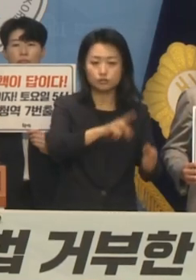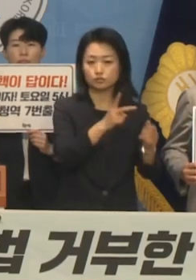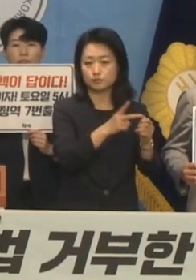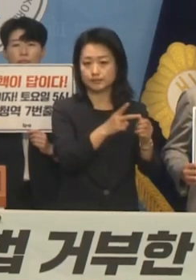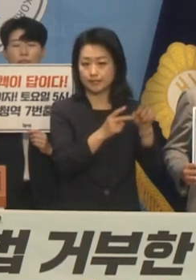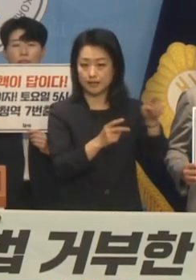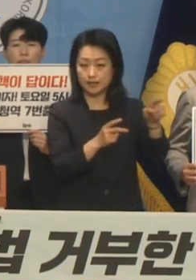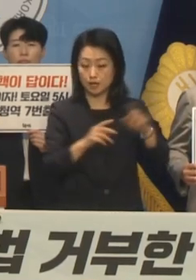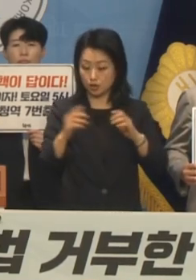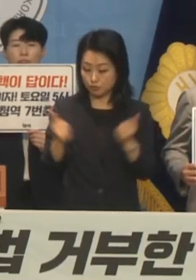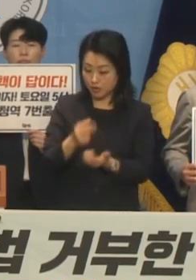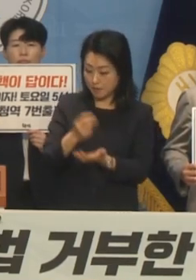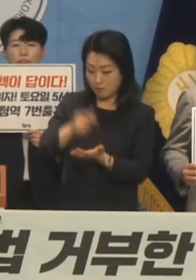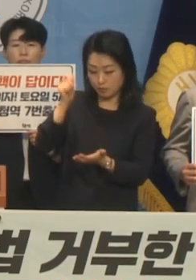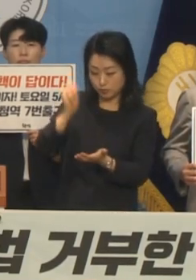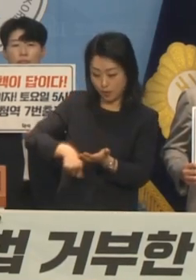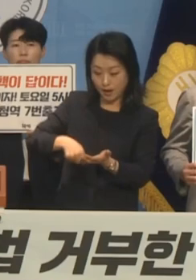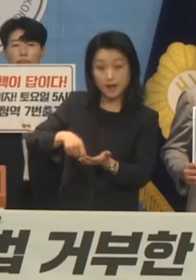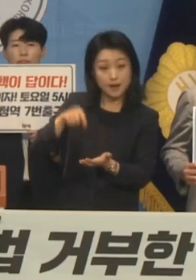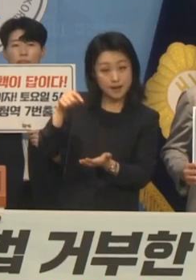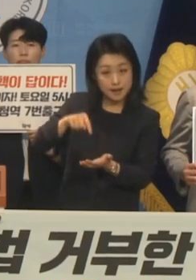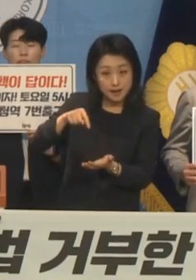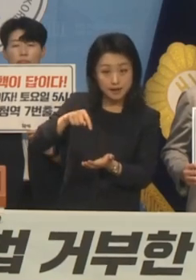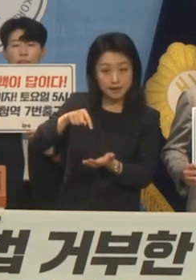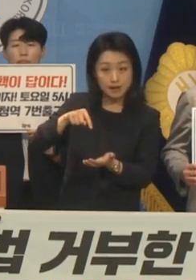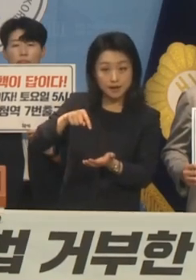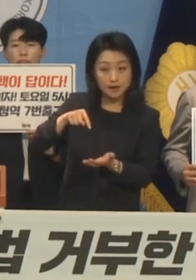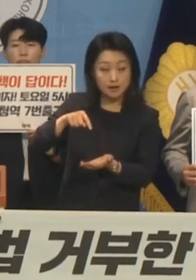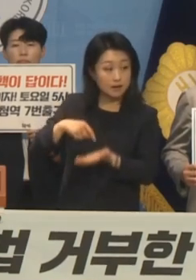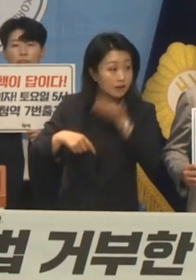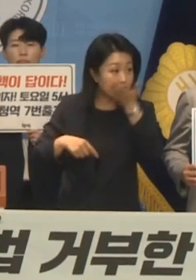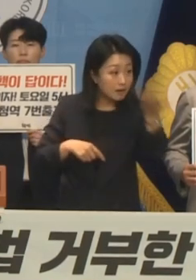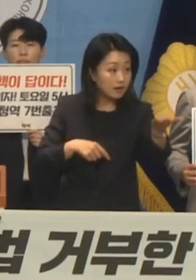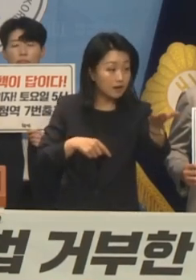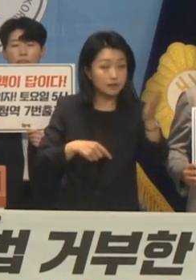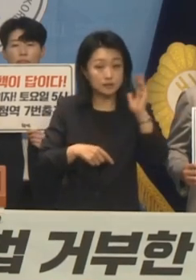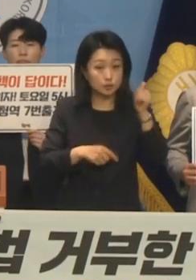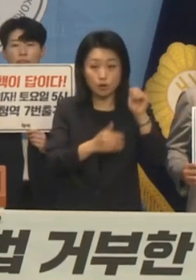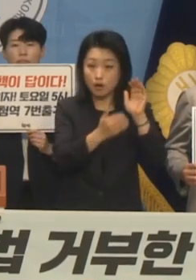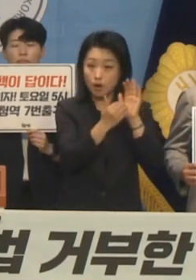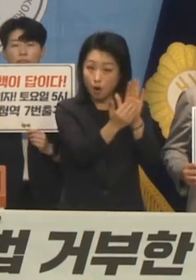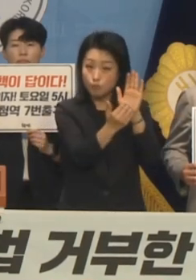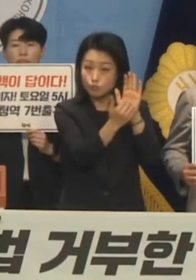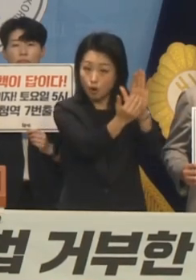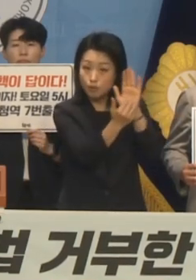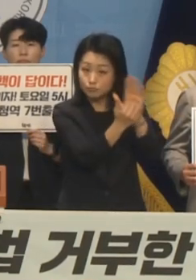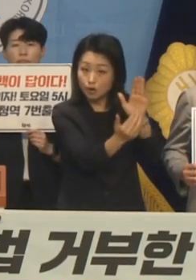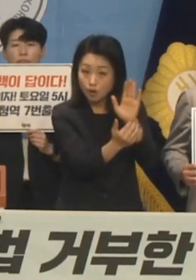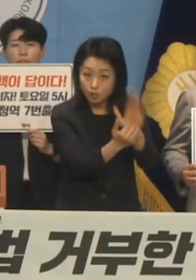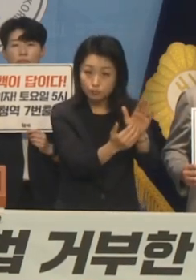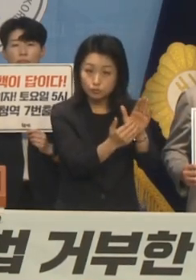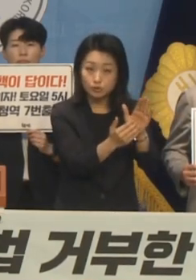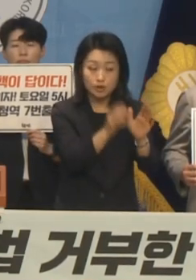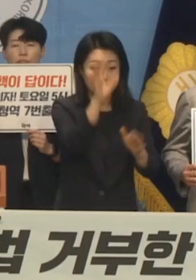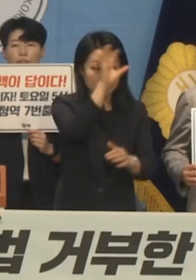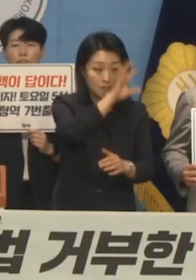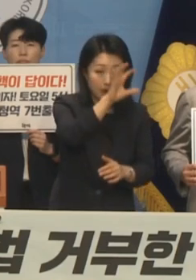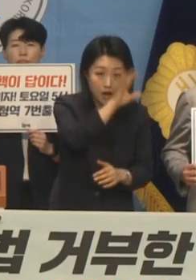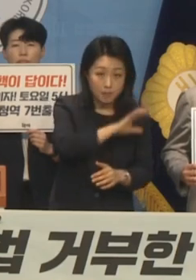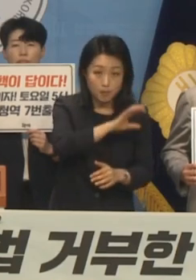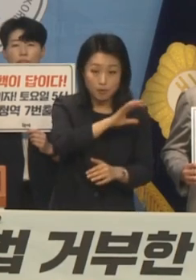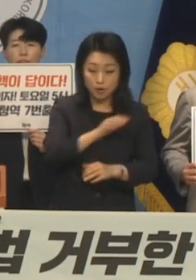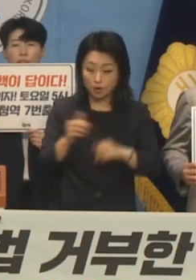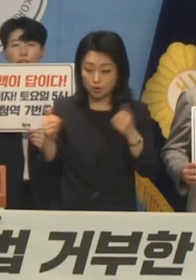통과한 법인데 이 법에 대해서 이 같은 거부권 행사를 계속 반복하는 것, 이것은 심각한